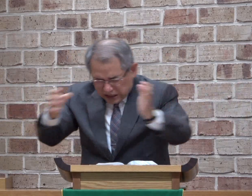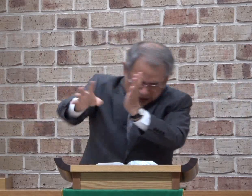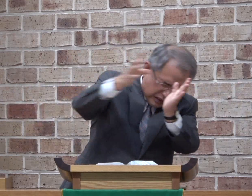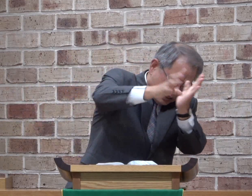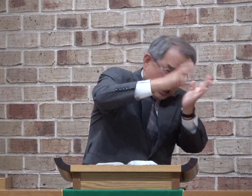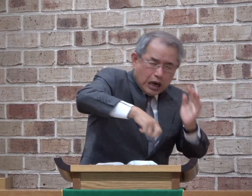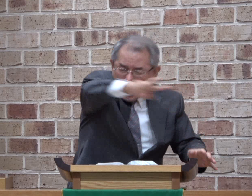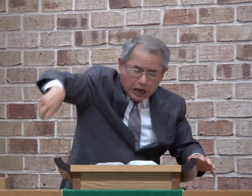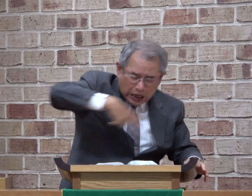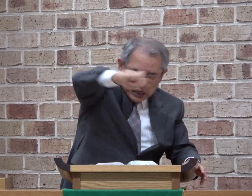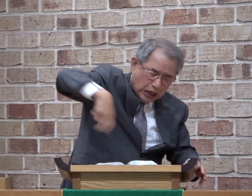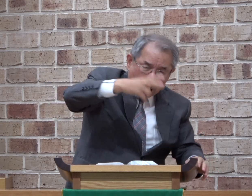딸이 얼마나 귀신 들려서